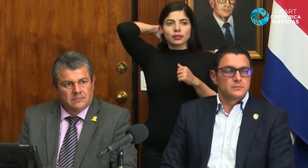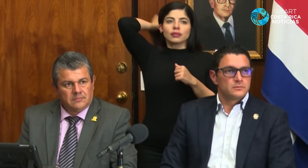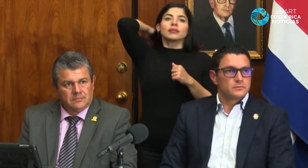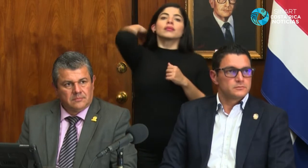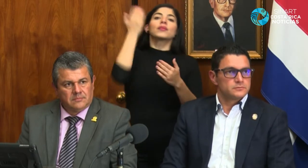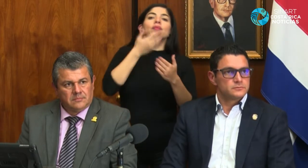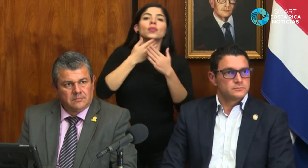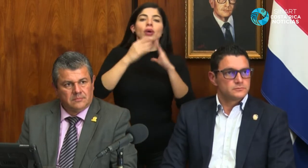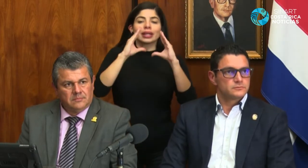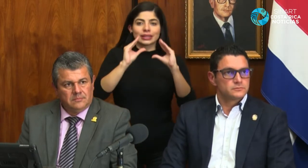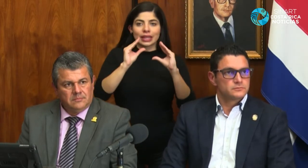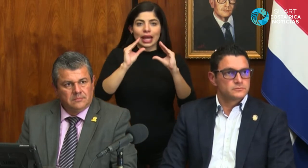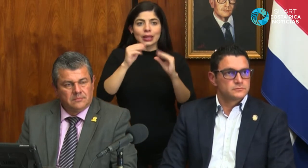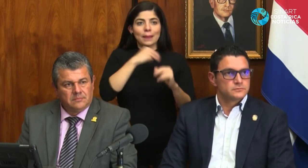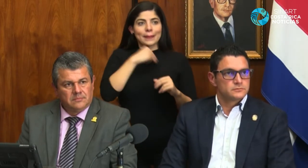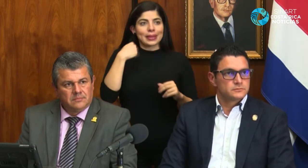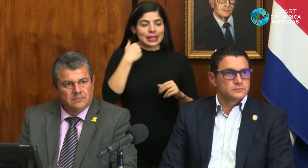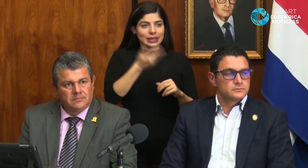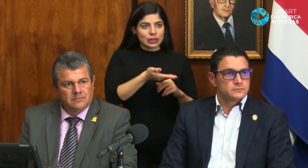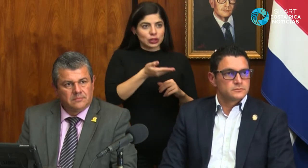Buenas tardes, ministro.